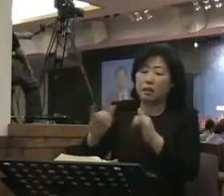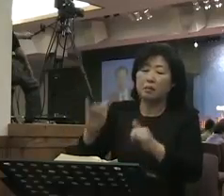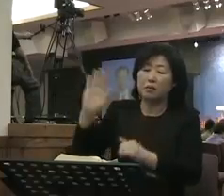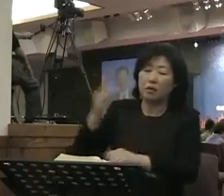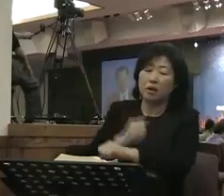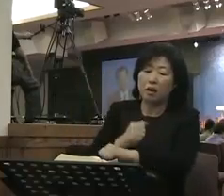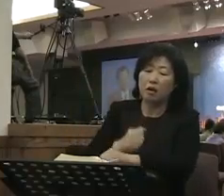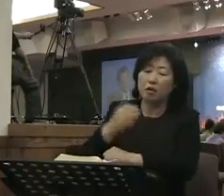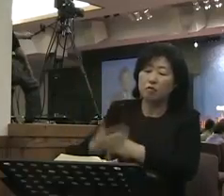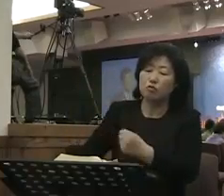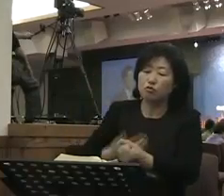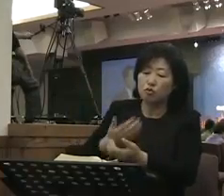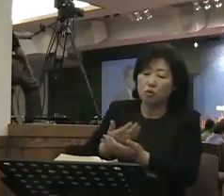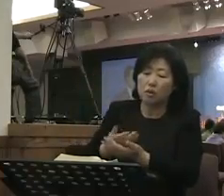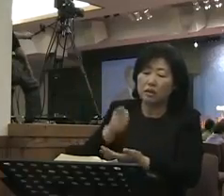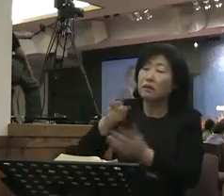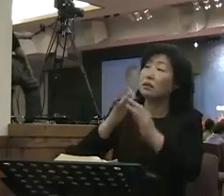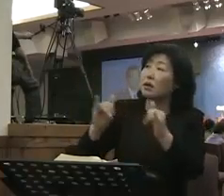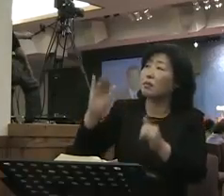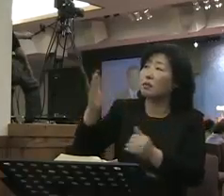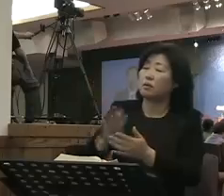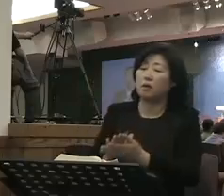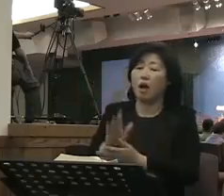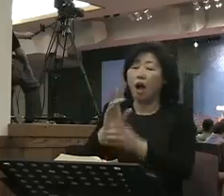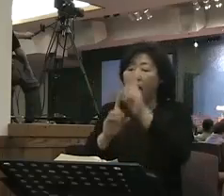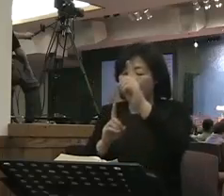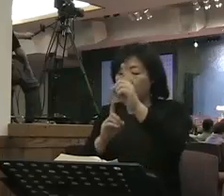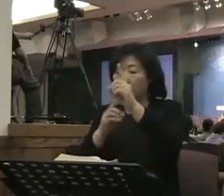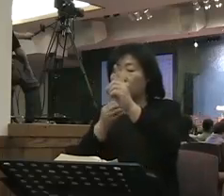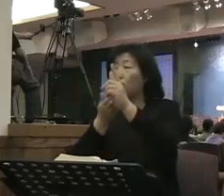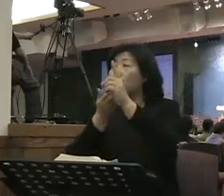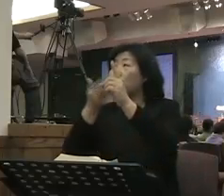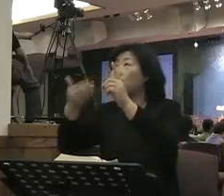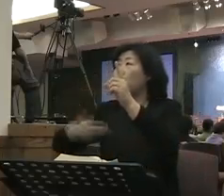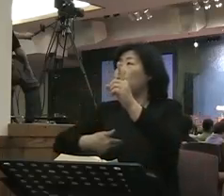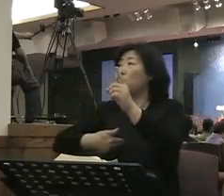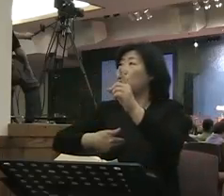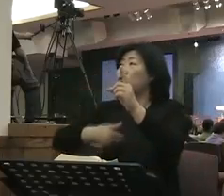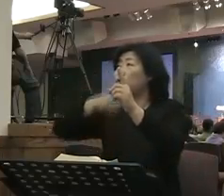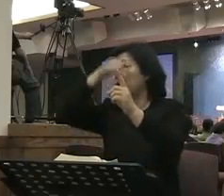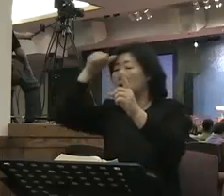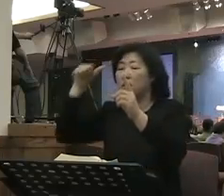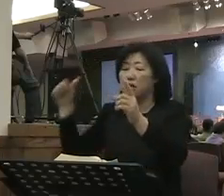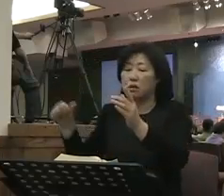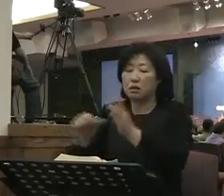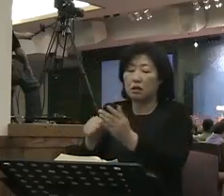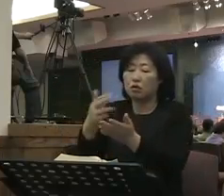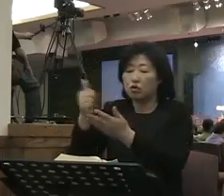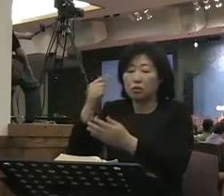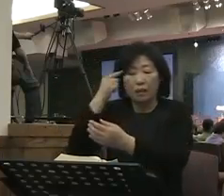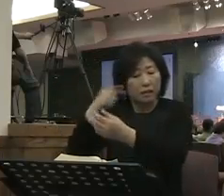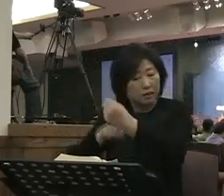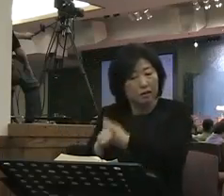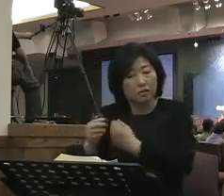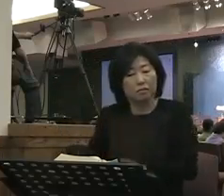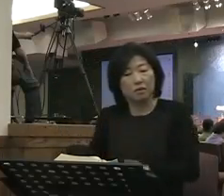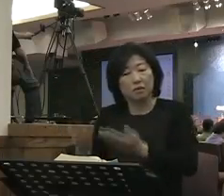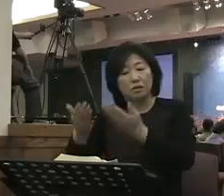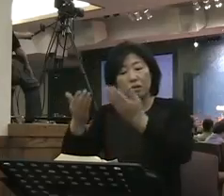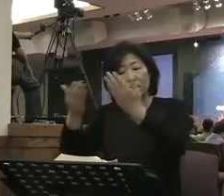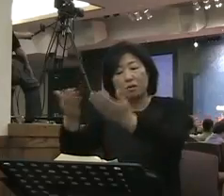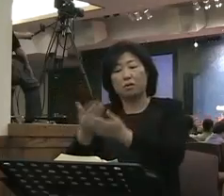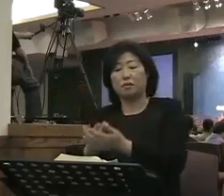해주세요. 그 사람이 되어서 한 번 주어진 인생 주님의 뜻을 바쳐드리고 살게